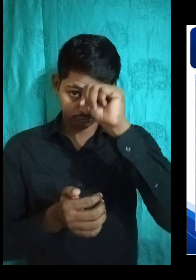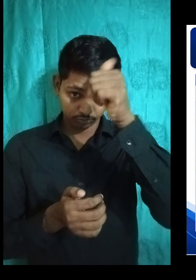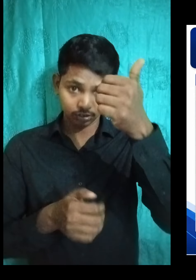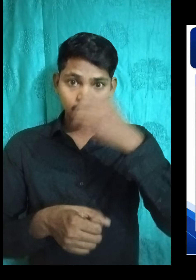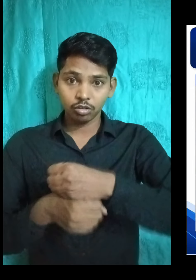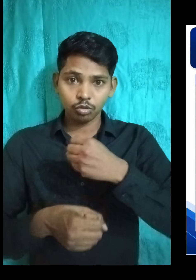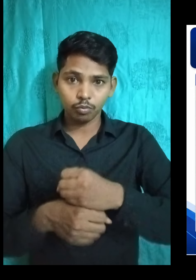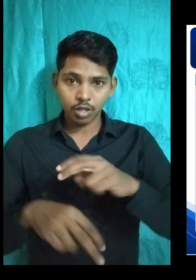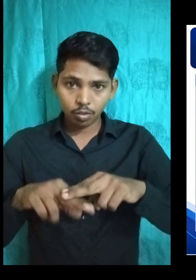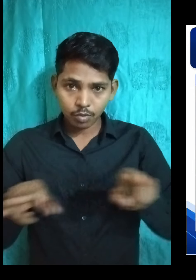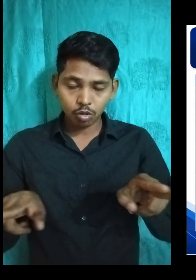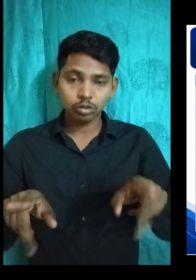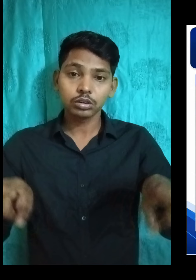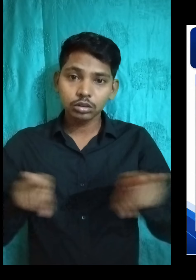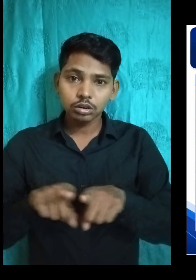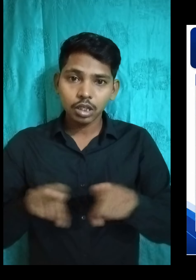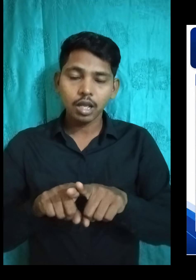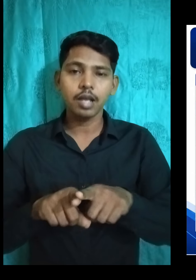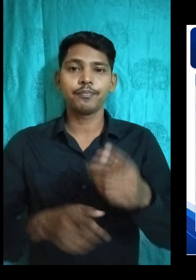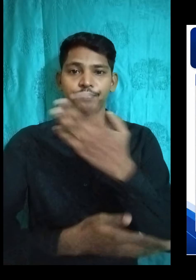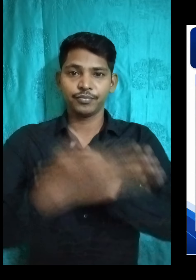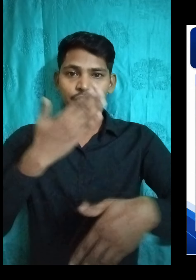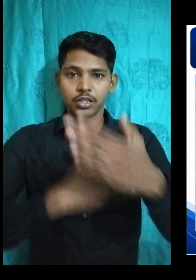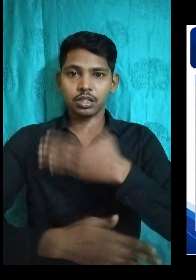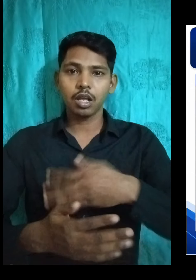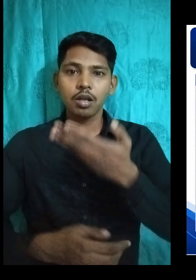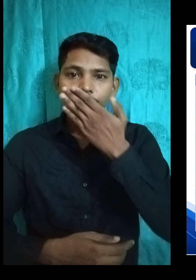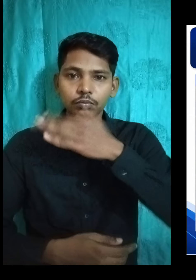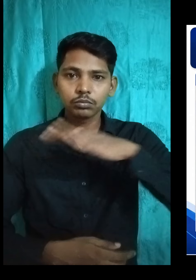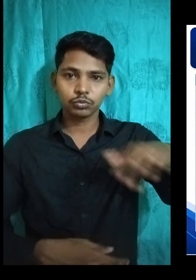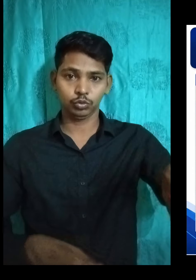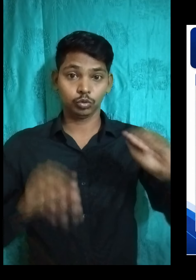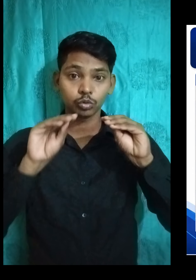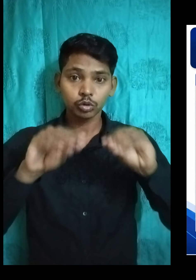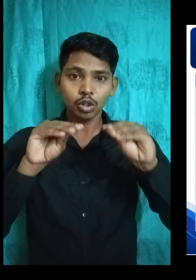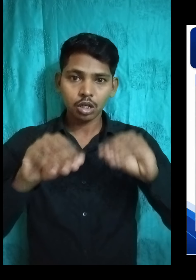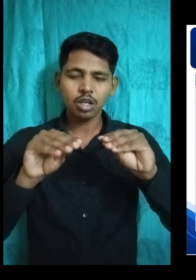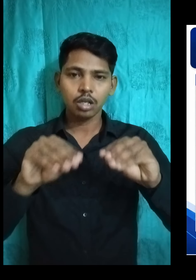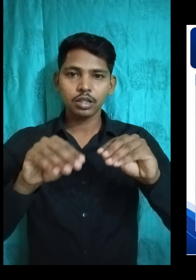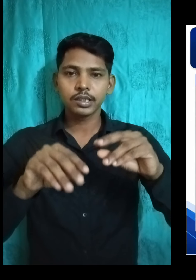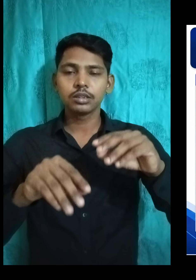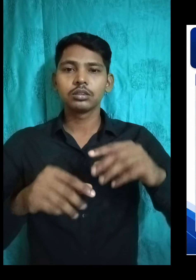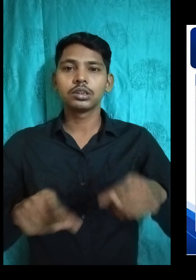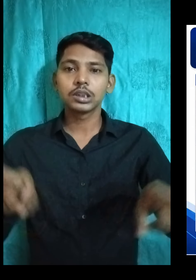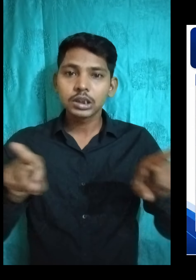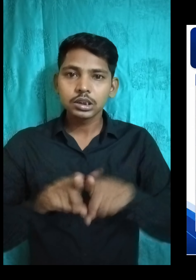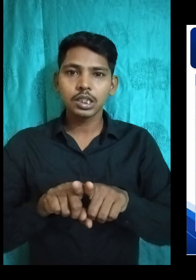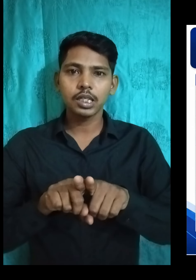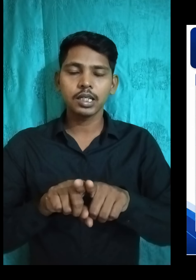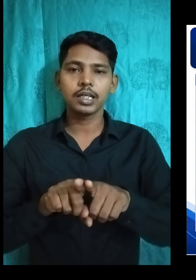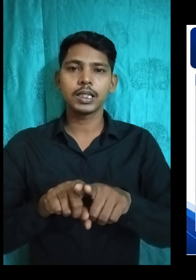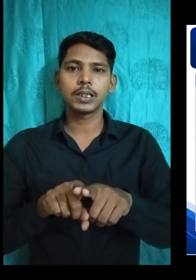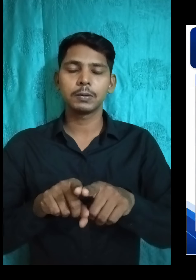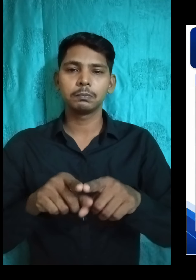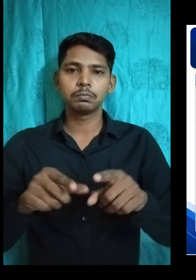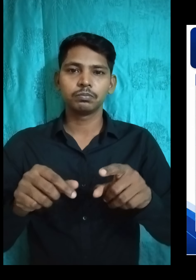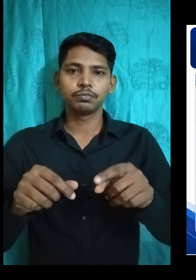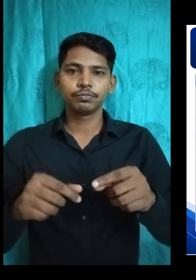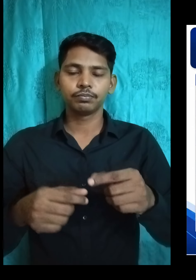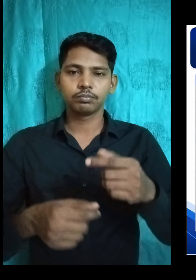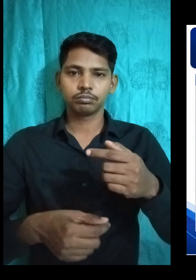छात्रों को शिक्षण उनका टीचिंग लर्निंग करते हैं, वो बहुत ही अच्छे तरीके